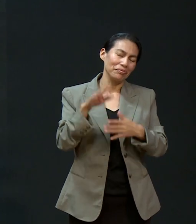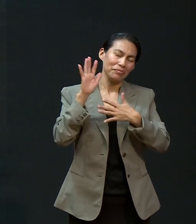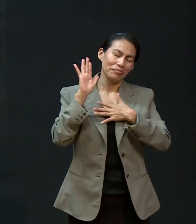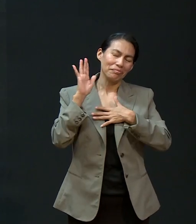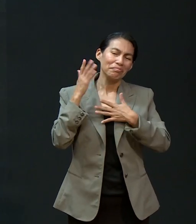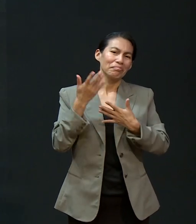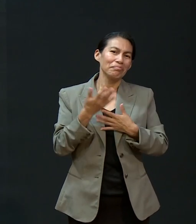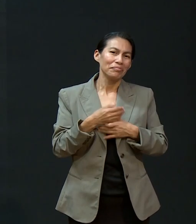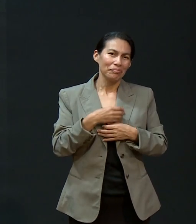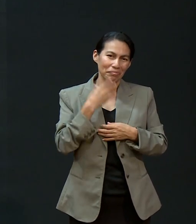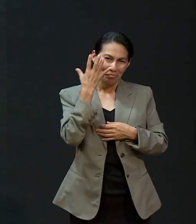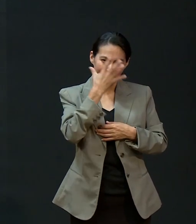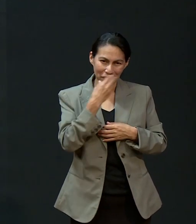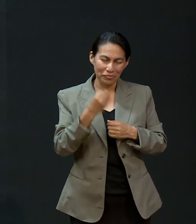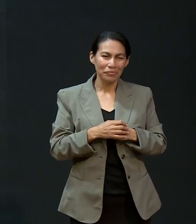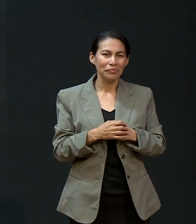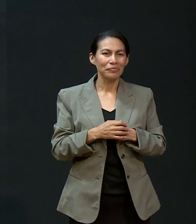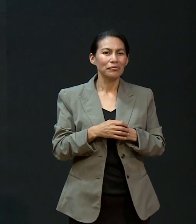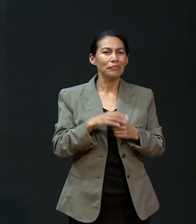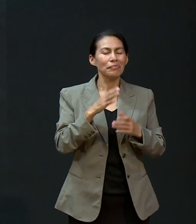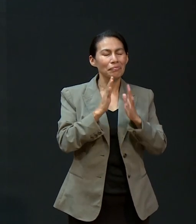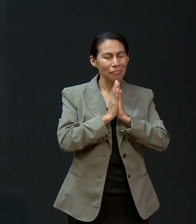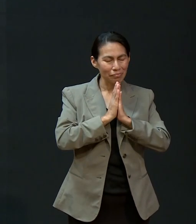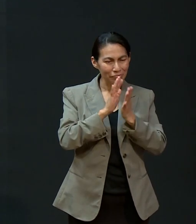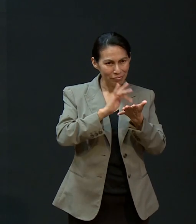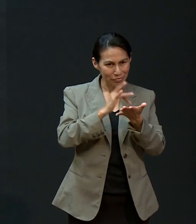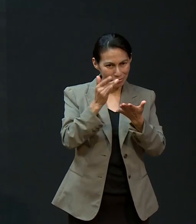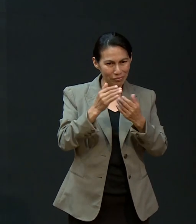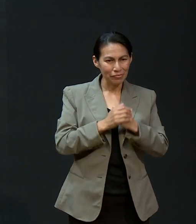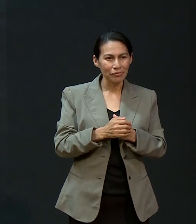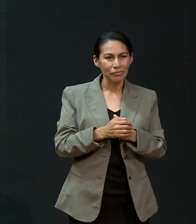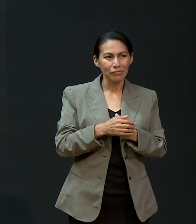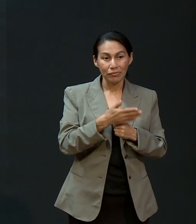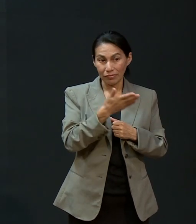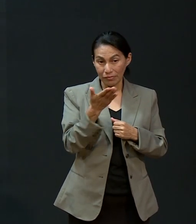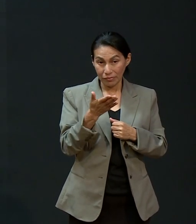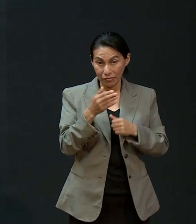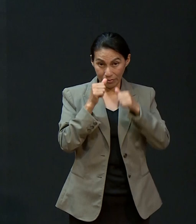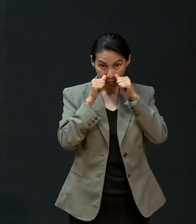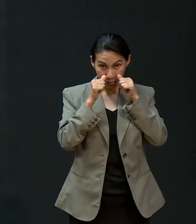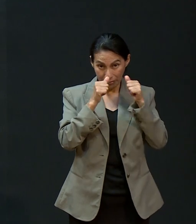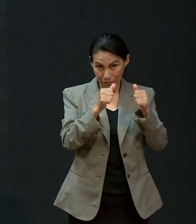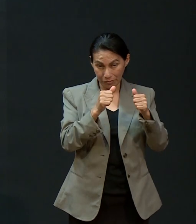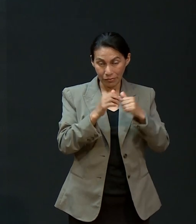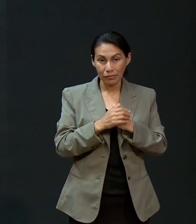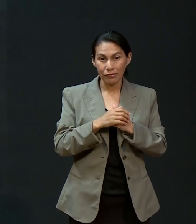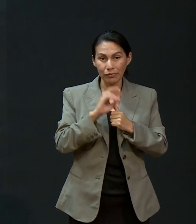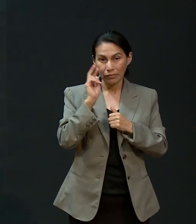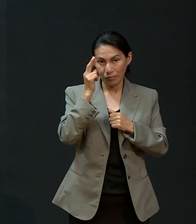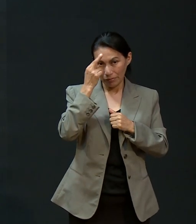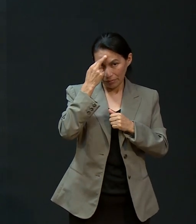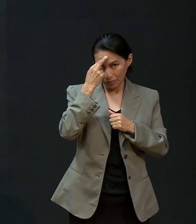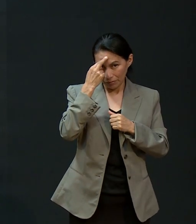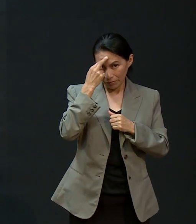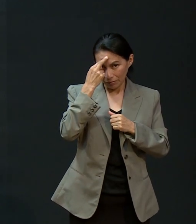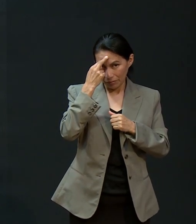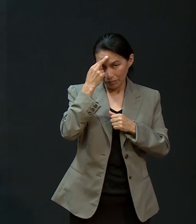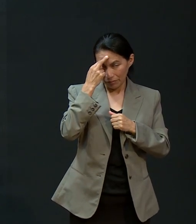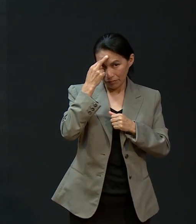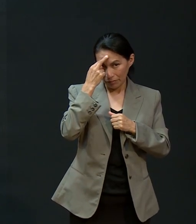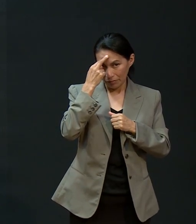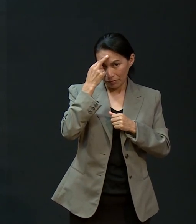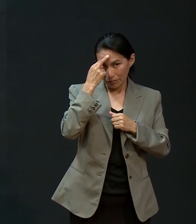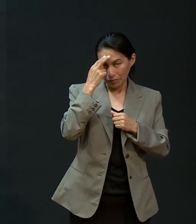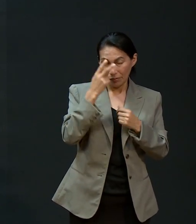a nuestro lado. Amén. Entonces, esa es una esperanza muy bonita. Amén. Gracias, Aureli. Queridos, han escuchado.